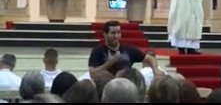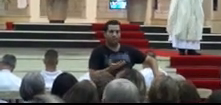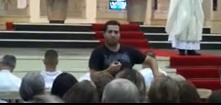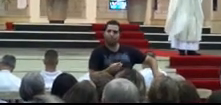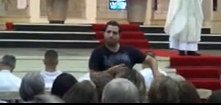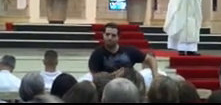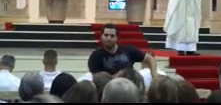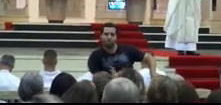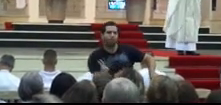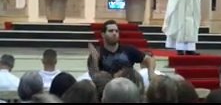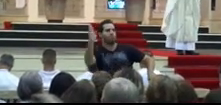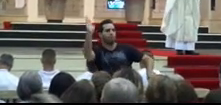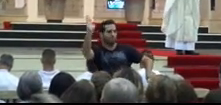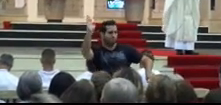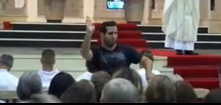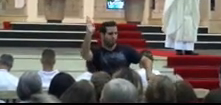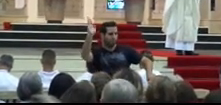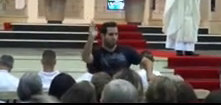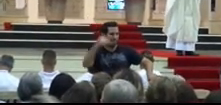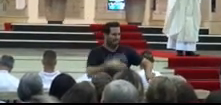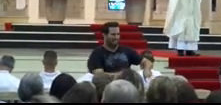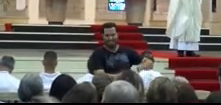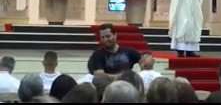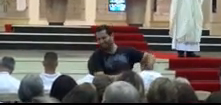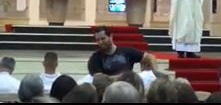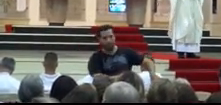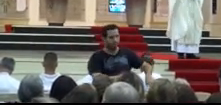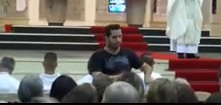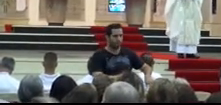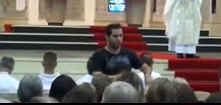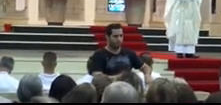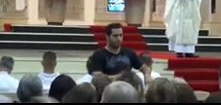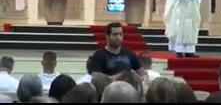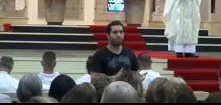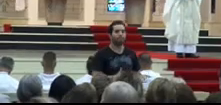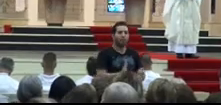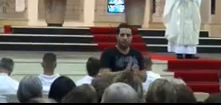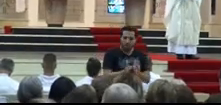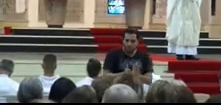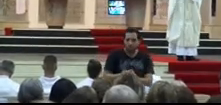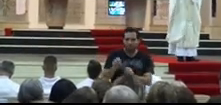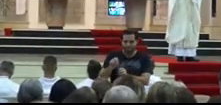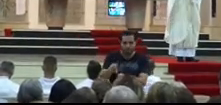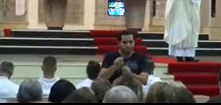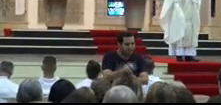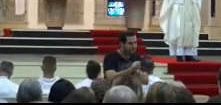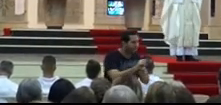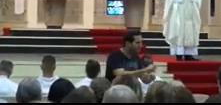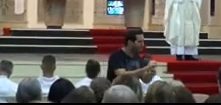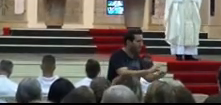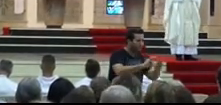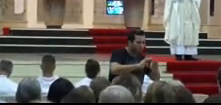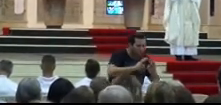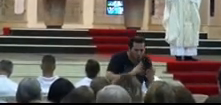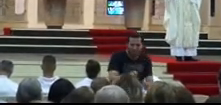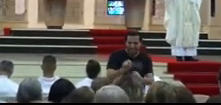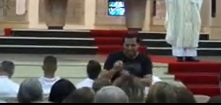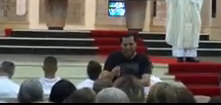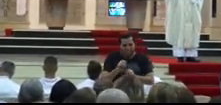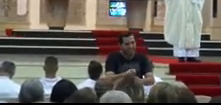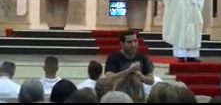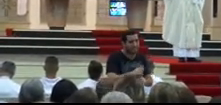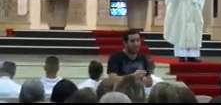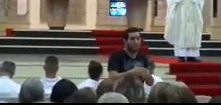Jesus amou todos, fez por todos, ainda assim,